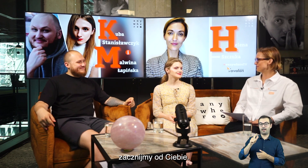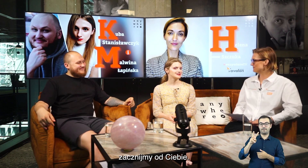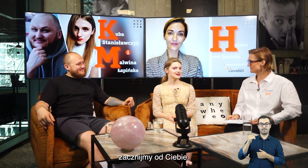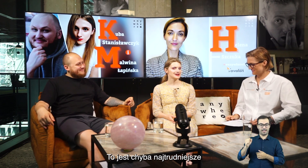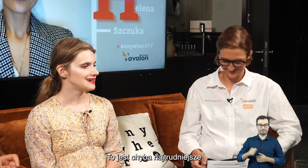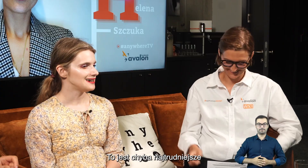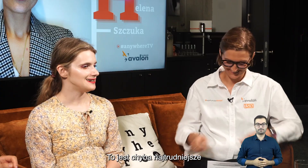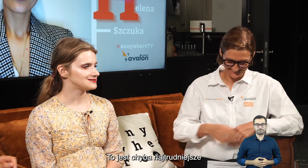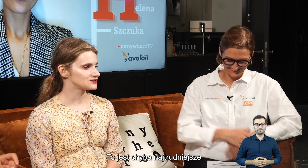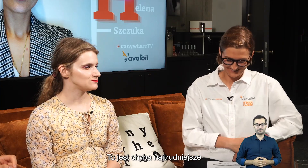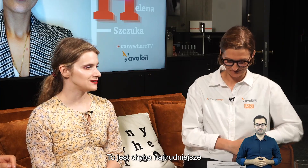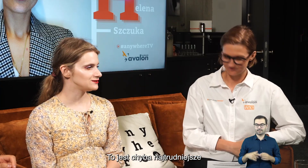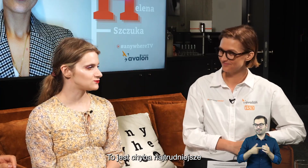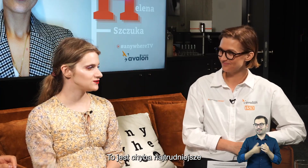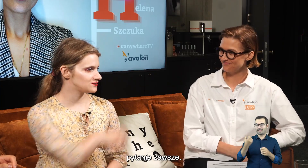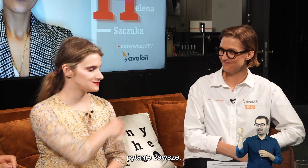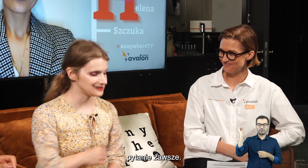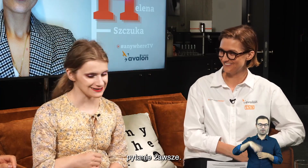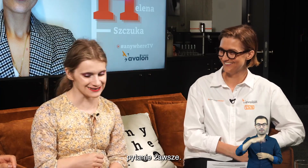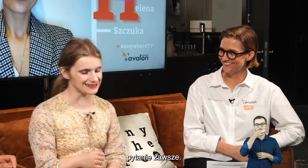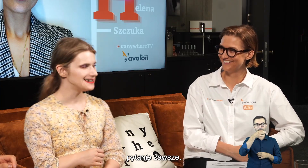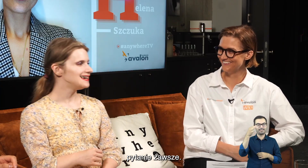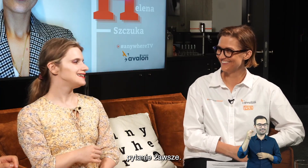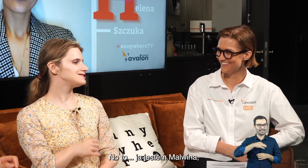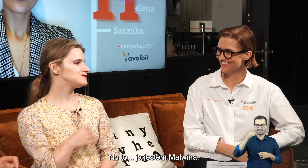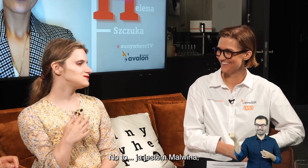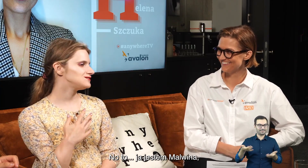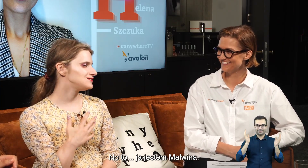Ciebie. To jest chyba najtrudniejsze pytanie zawsze.